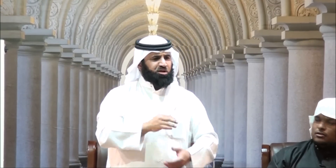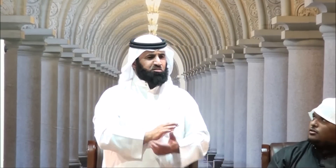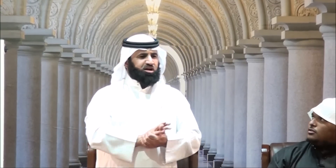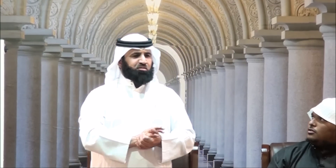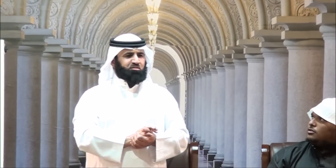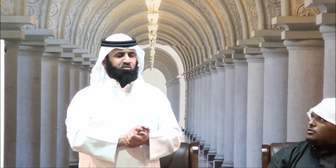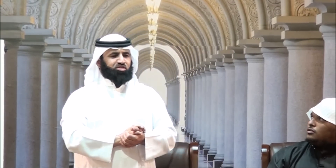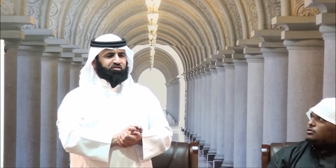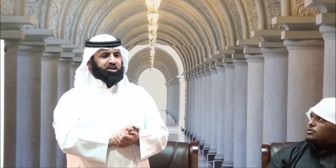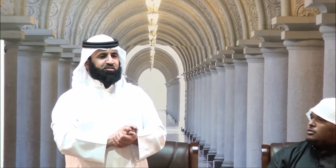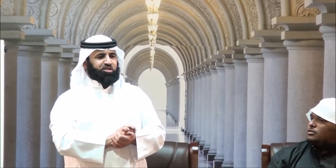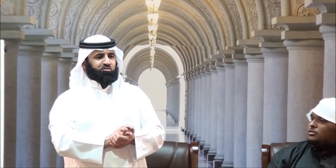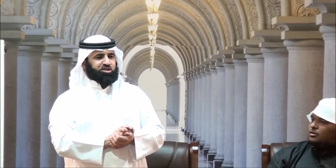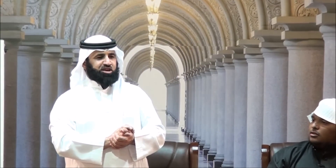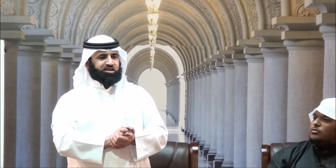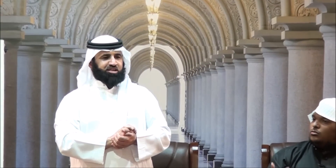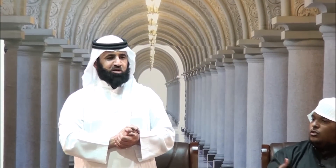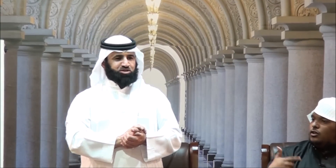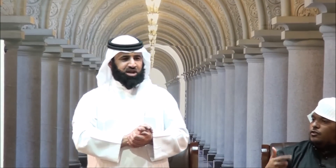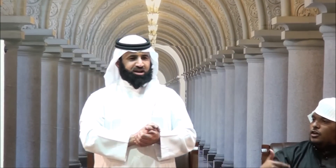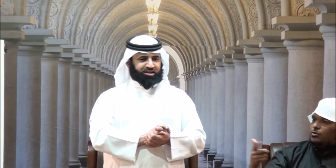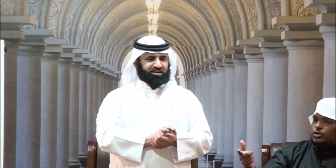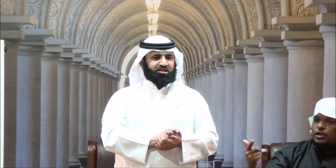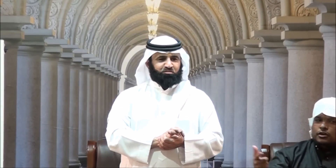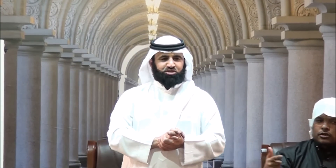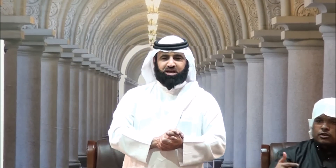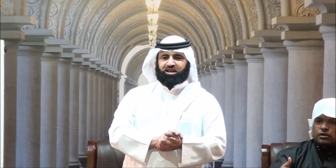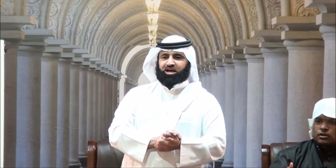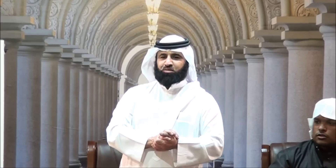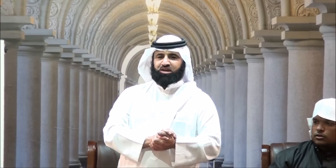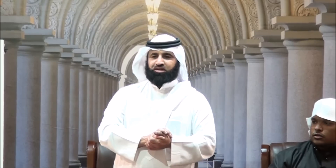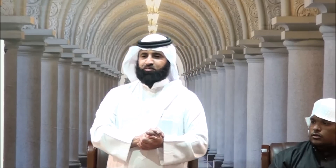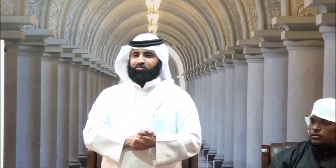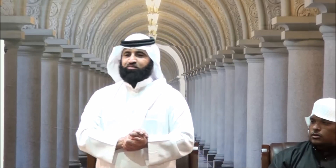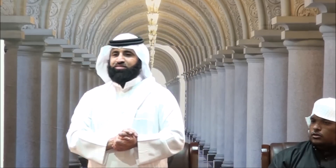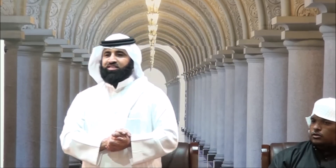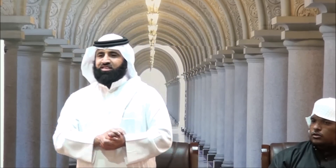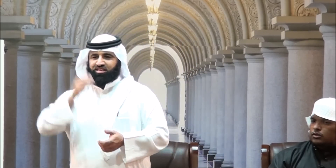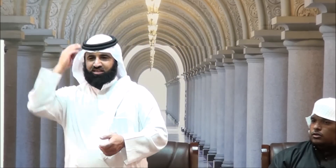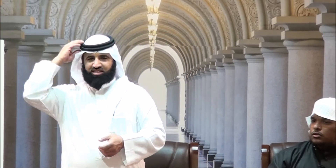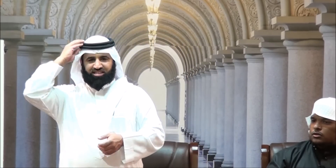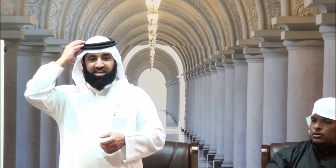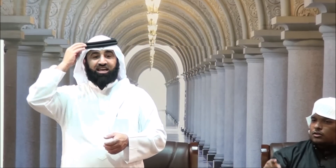ايه كل الموظفين، المدير، مشاكل العمل،